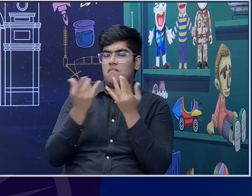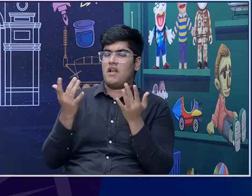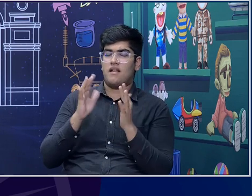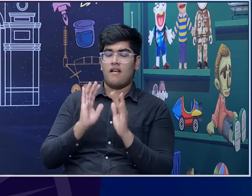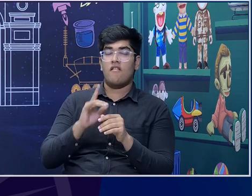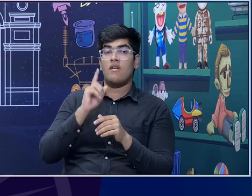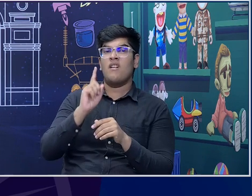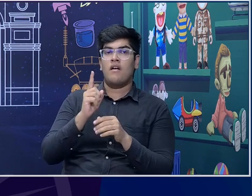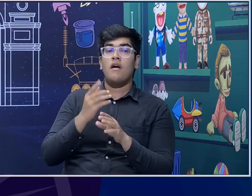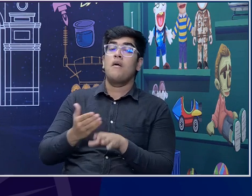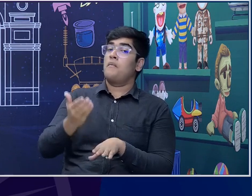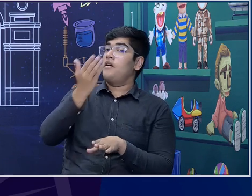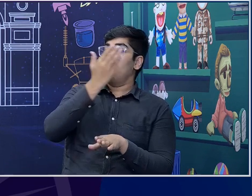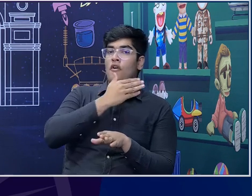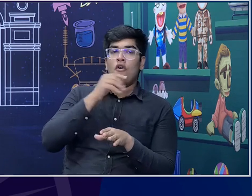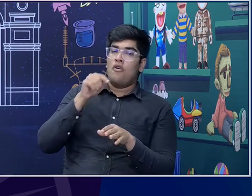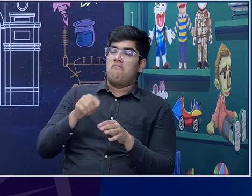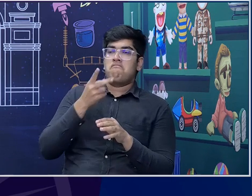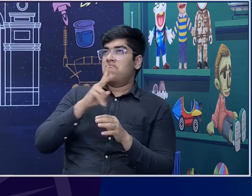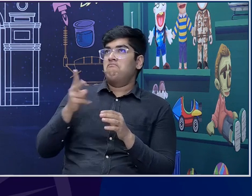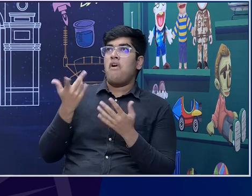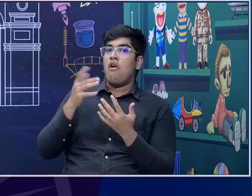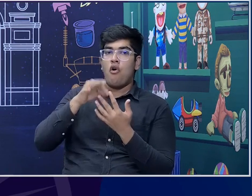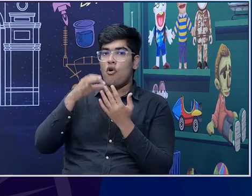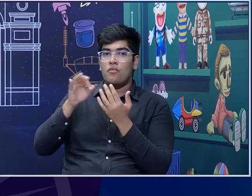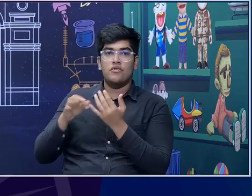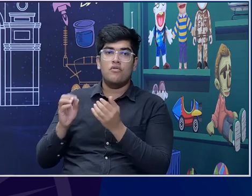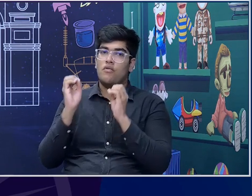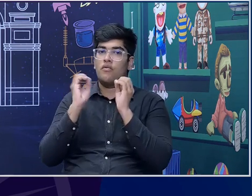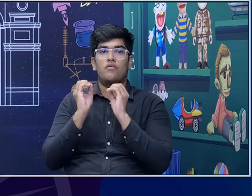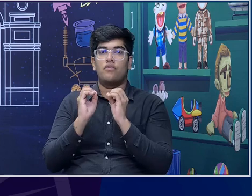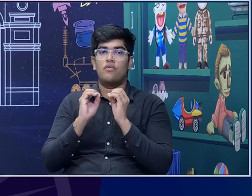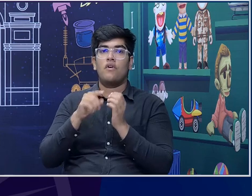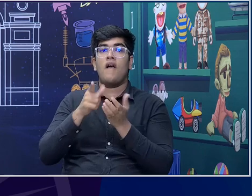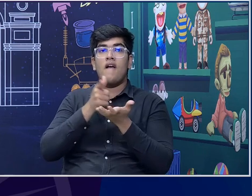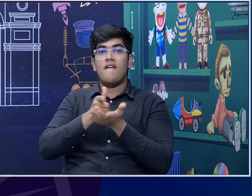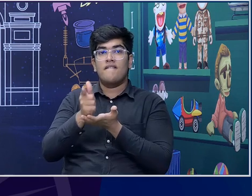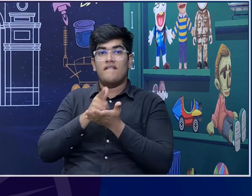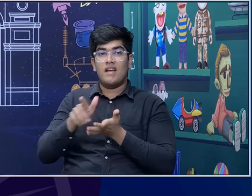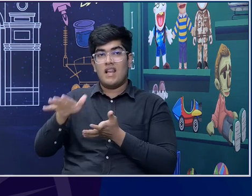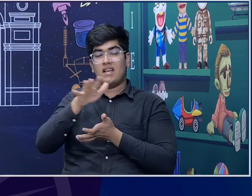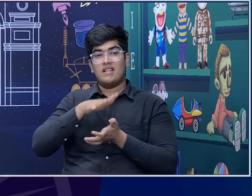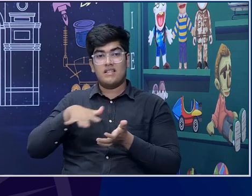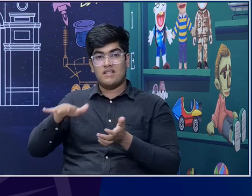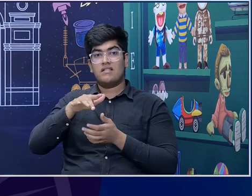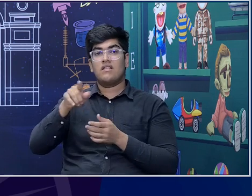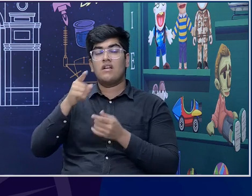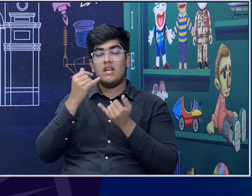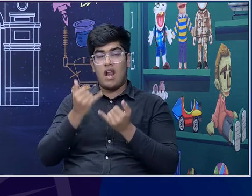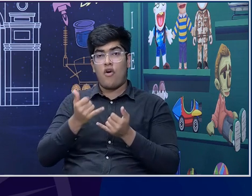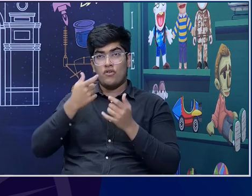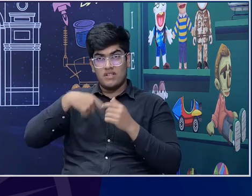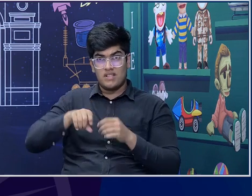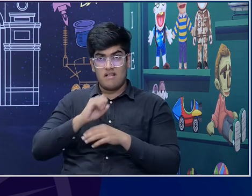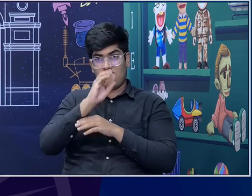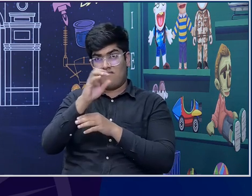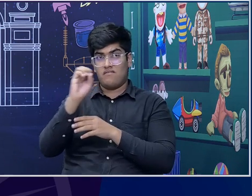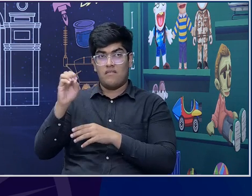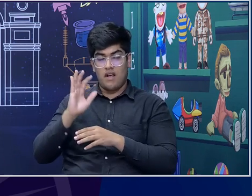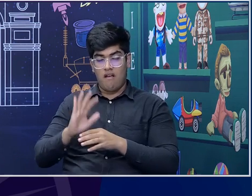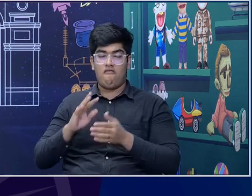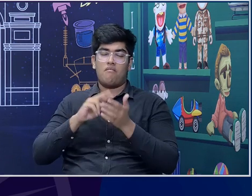चीजों की बिलकुल भी सुविदा नहीं थी तो पहड़ी इलाकों पर रहते हुए अगर ये सुविदा अभी भी दी जा रही है तो